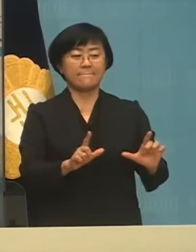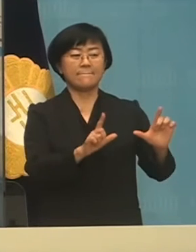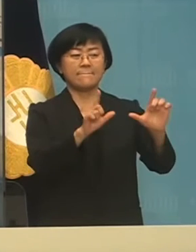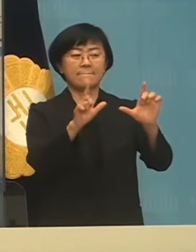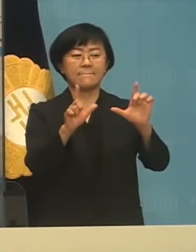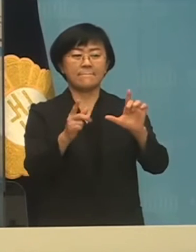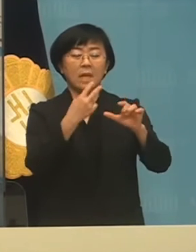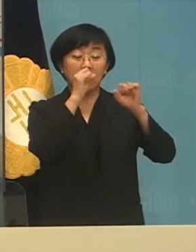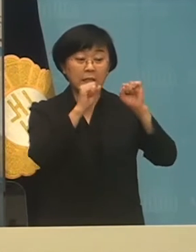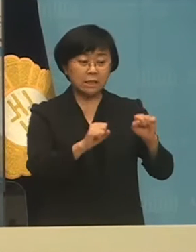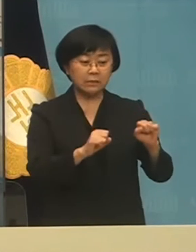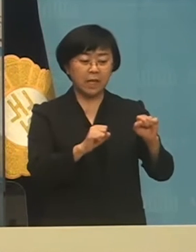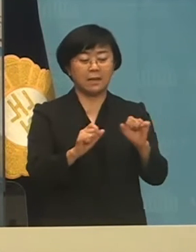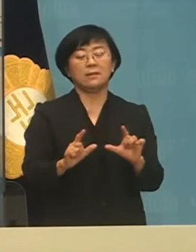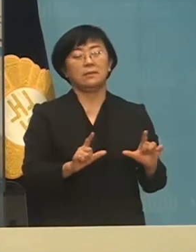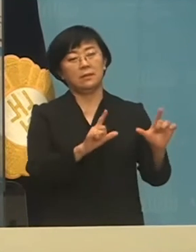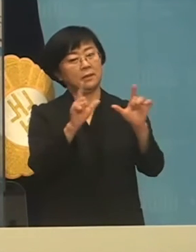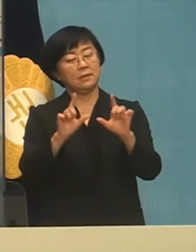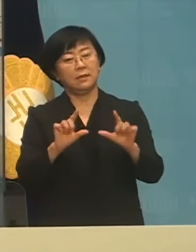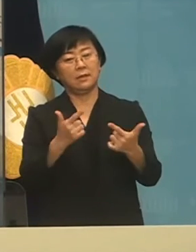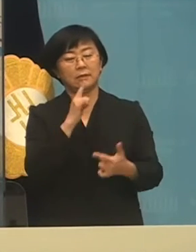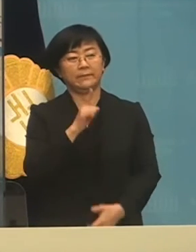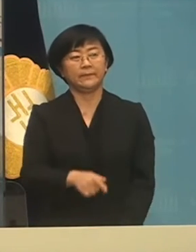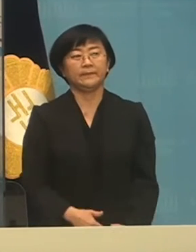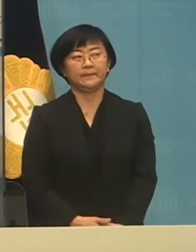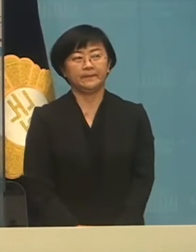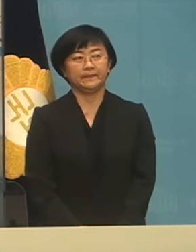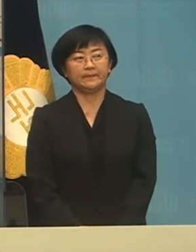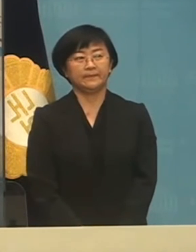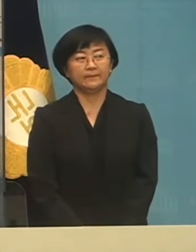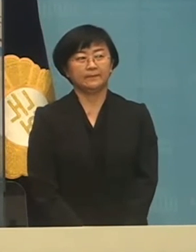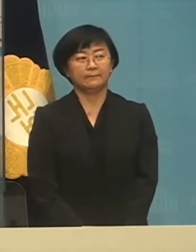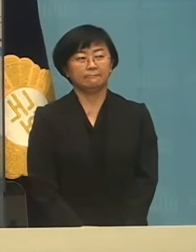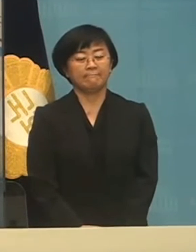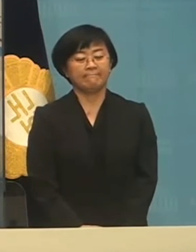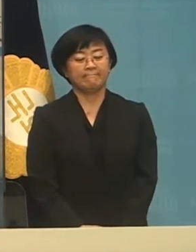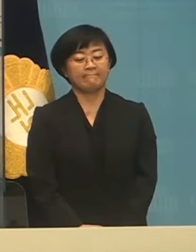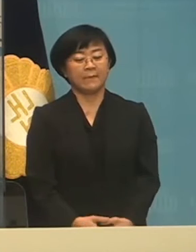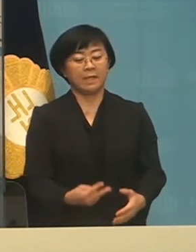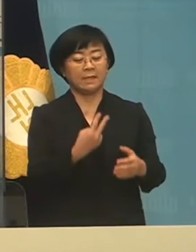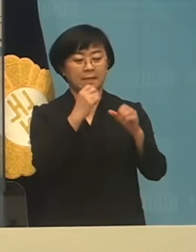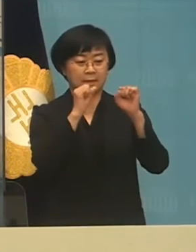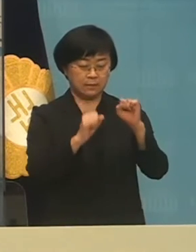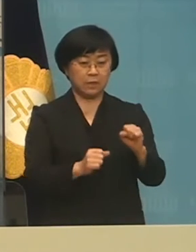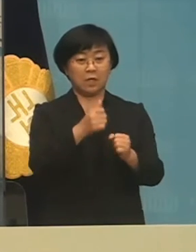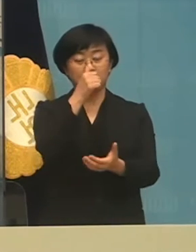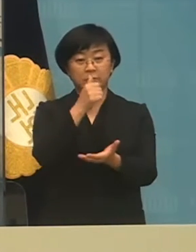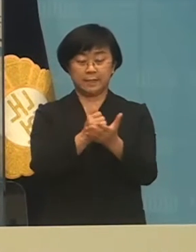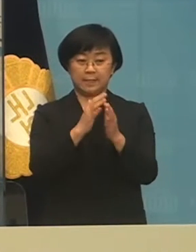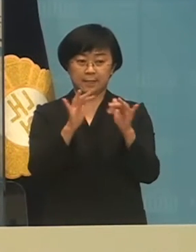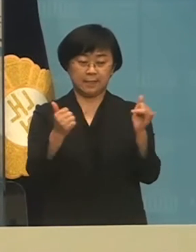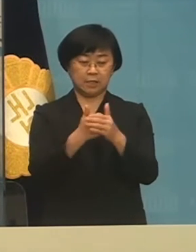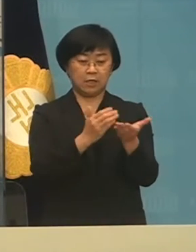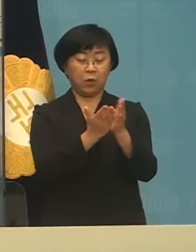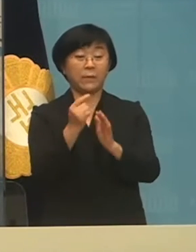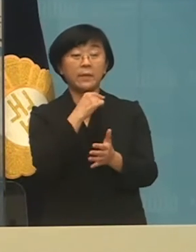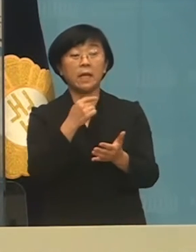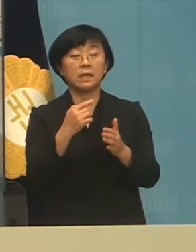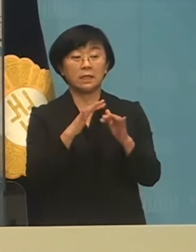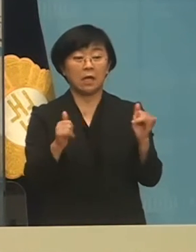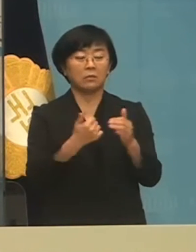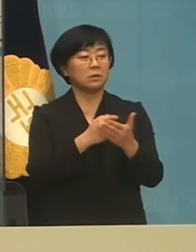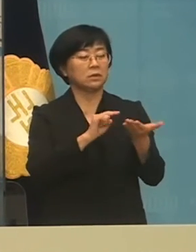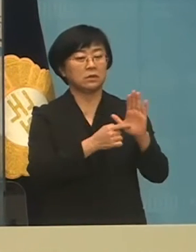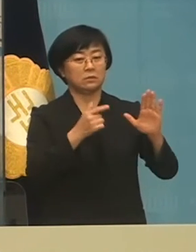것이 아닌 삶을 살아야 했습니다. 살아나온 것을 죄인처럼 여기며 자신이 세월호 피해자임을